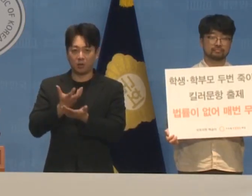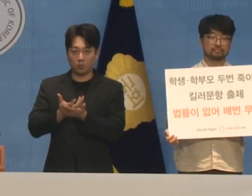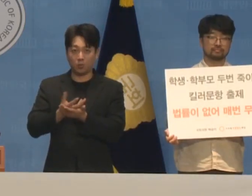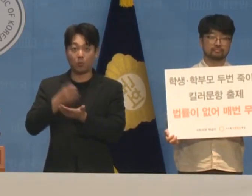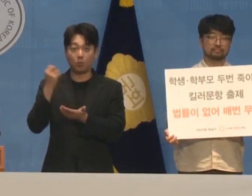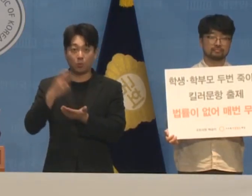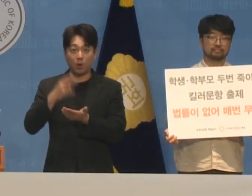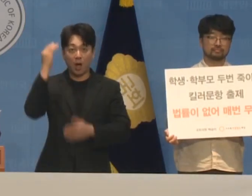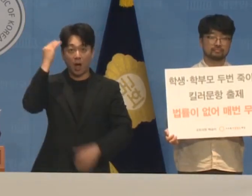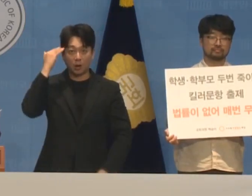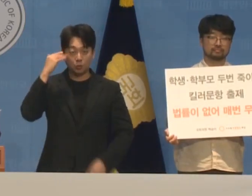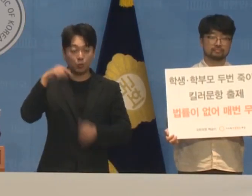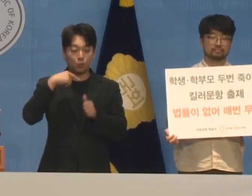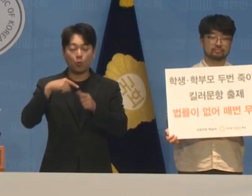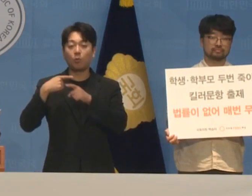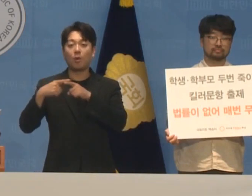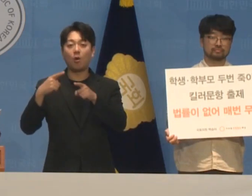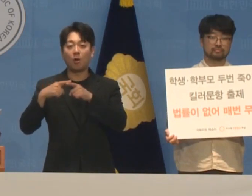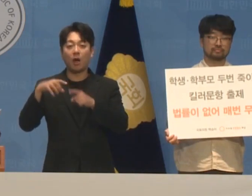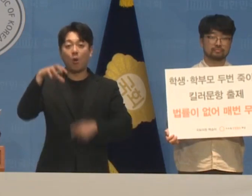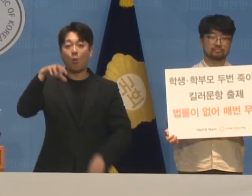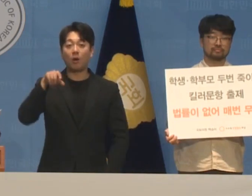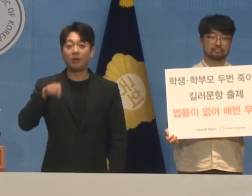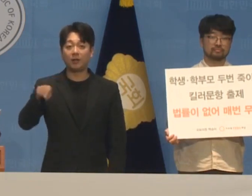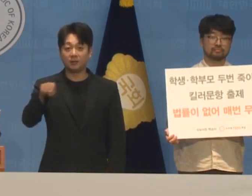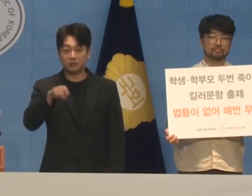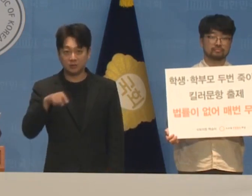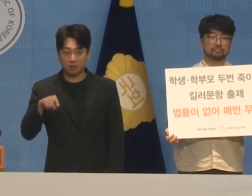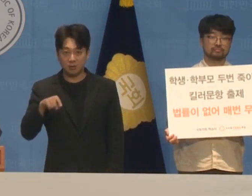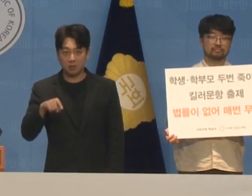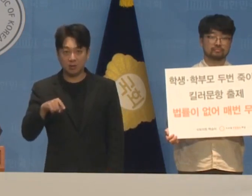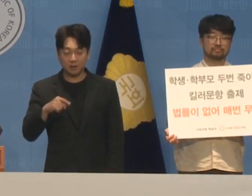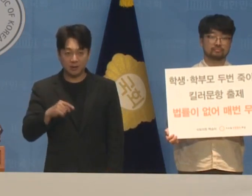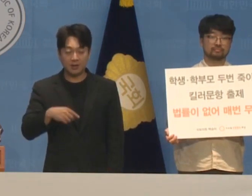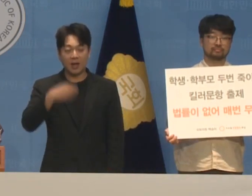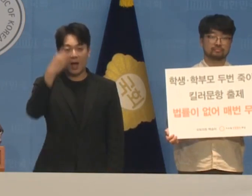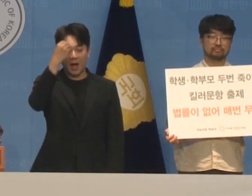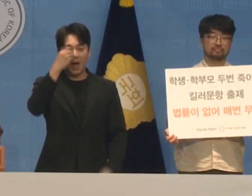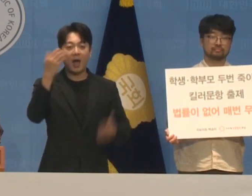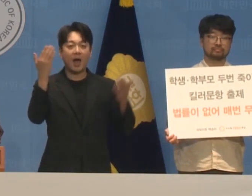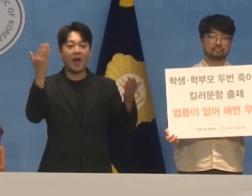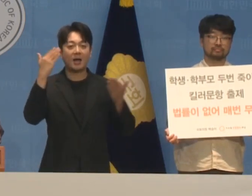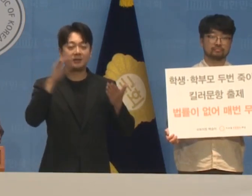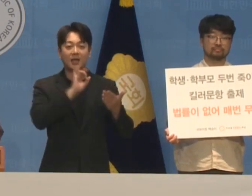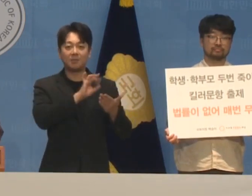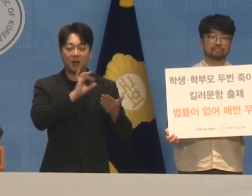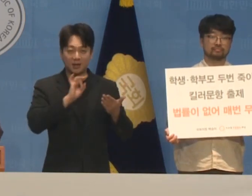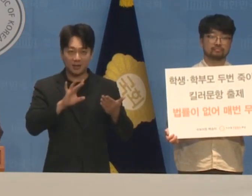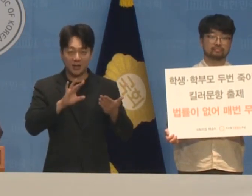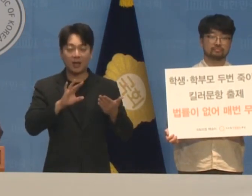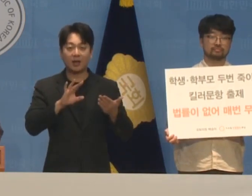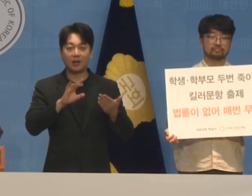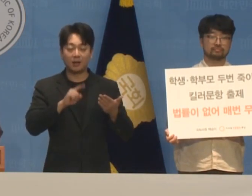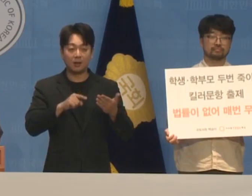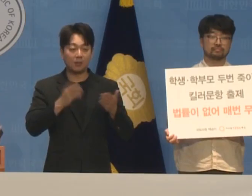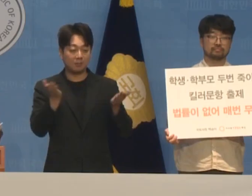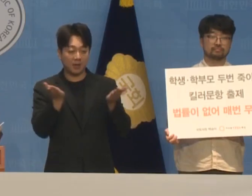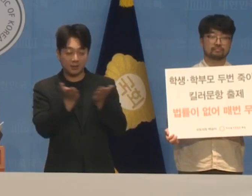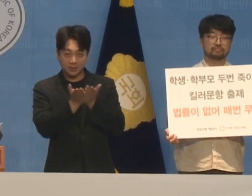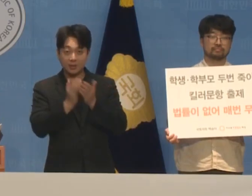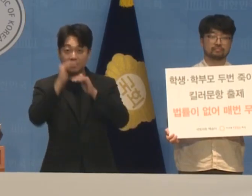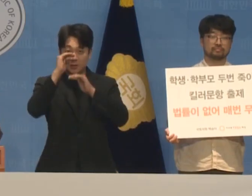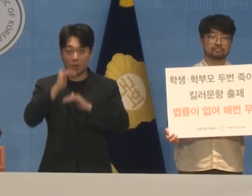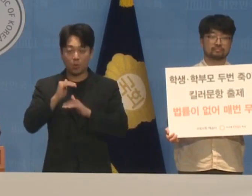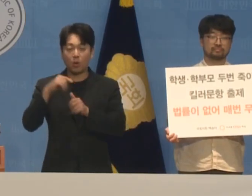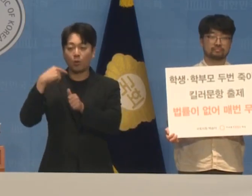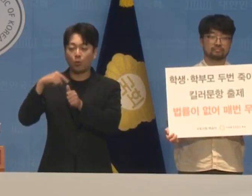한국교육과정평가원이 발행한 선행교육 예방을 위한 각 교과별 안내 자료를 참고하여 분석을 진행하였습니다. 문항 분석